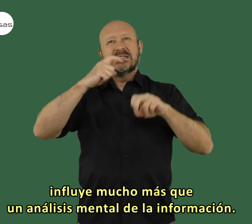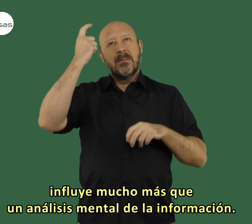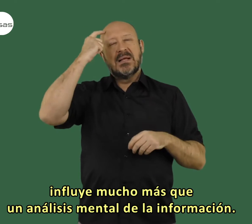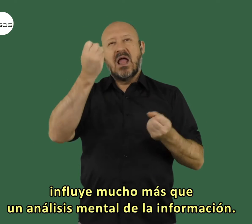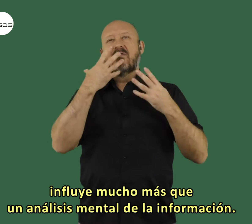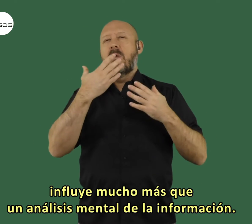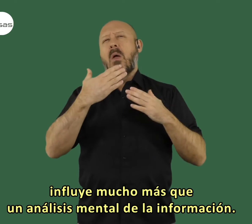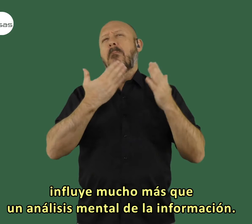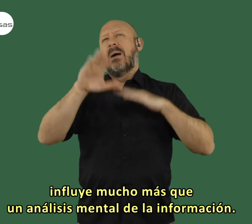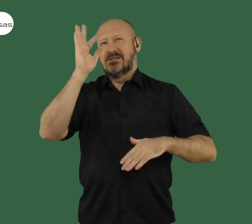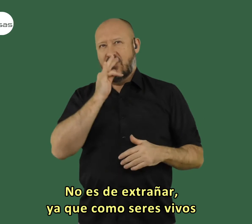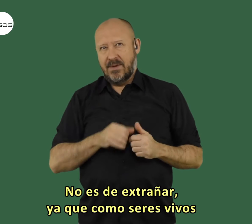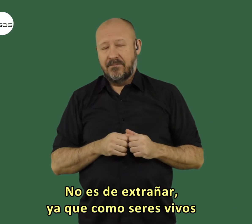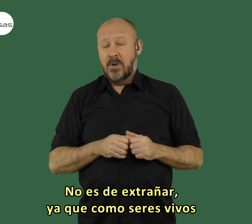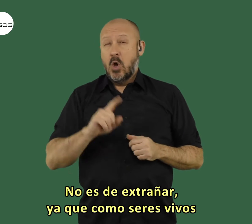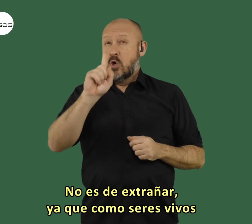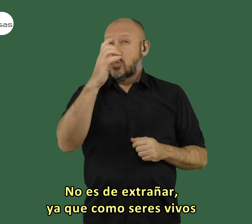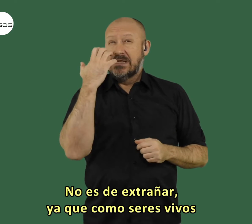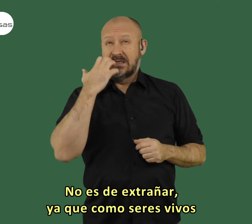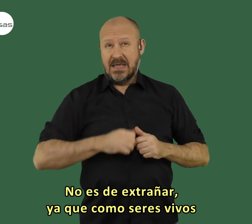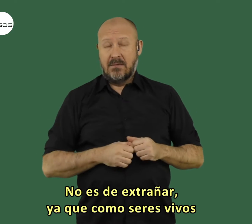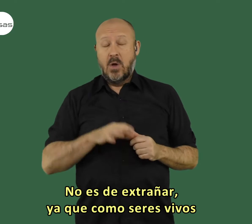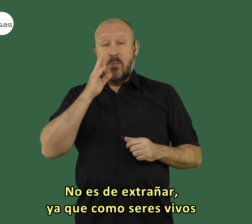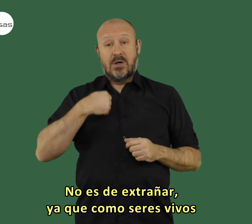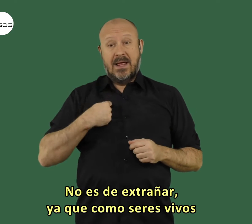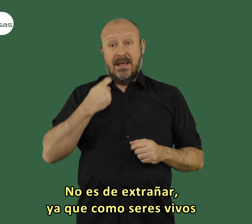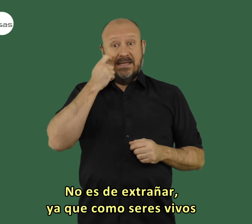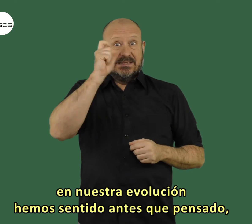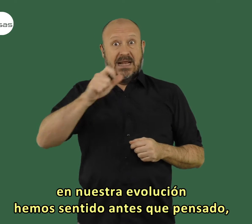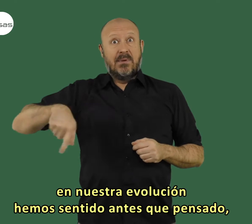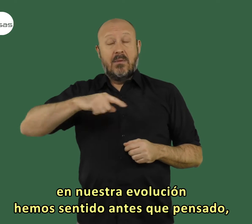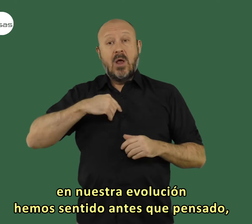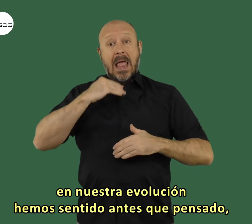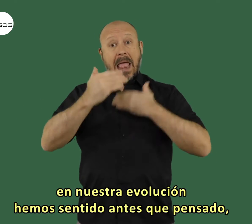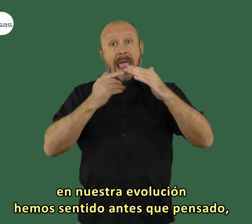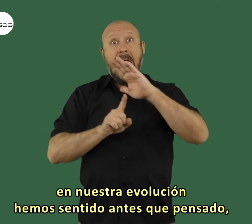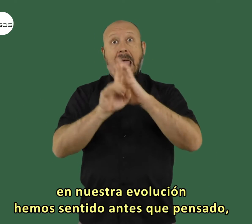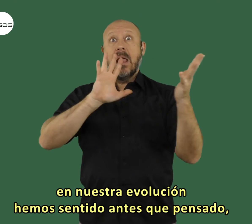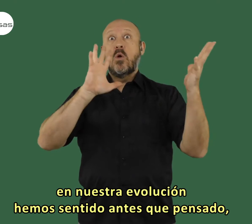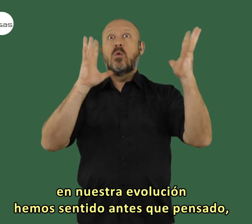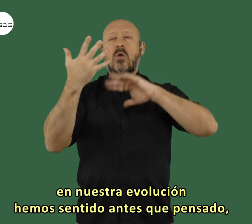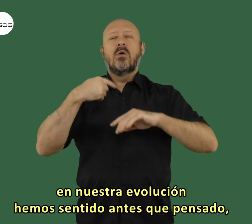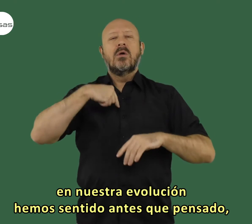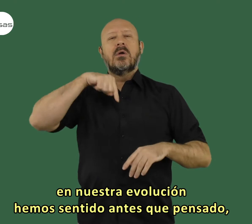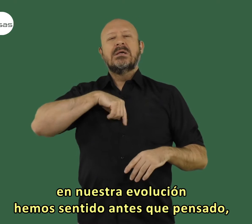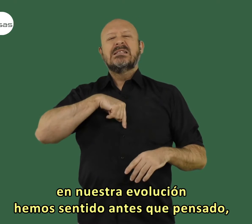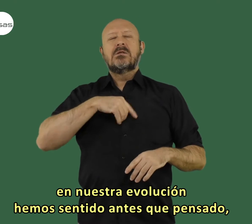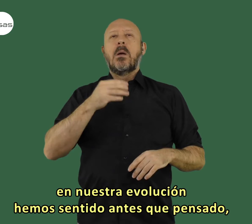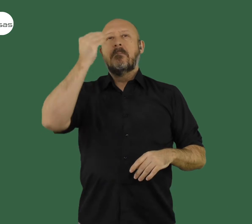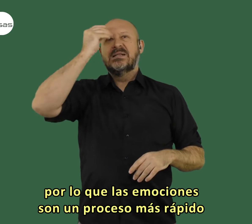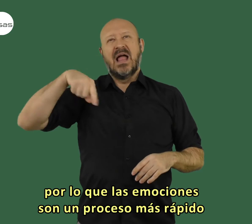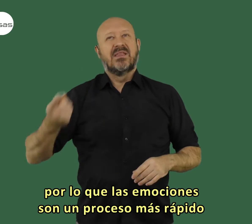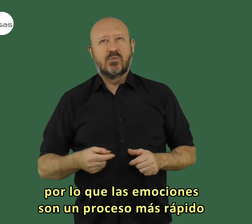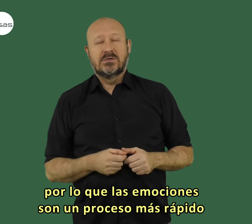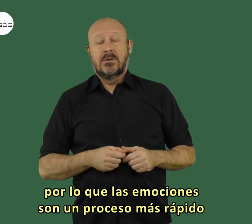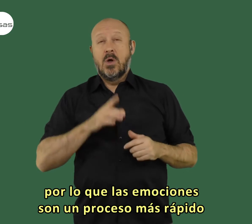un análisis mental de la información. No es de extrañar, ya que como seres vivos, en nuestra evolución, hemos sentido antes que